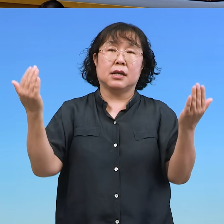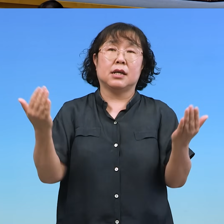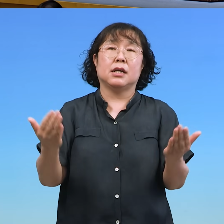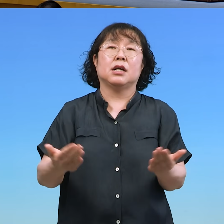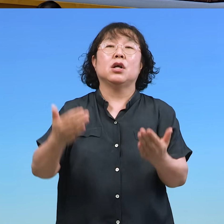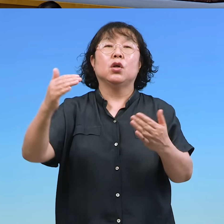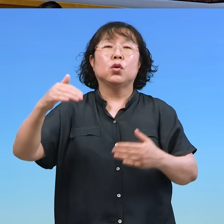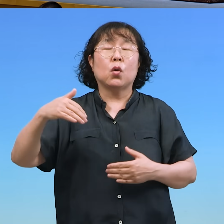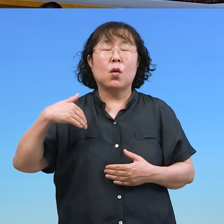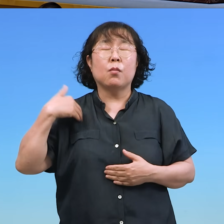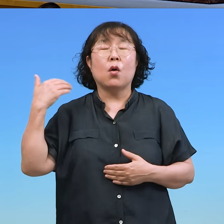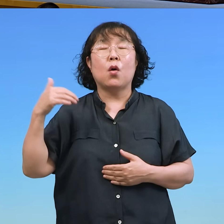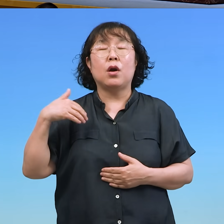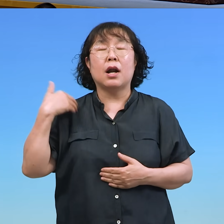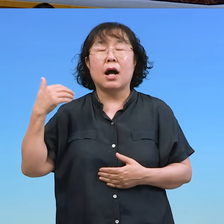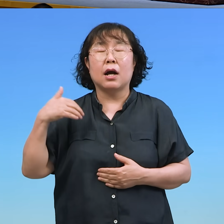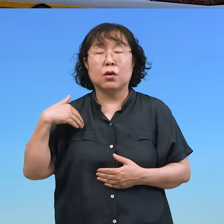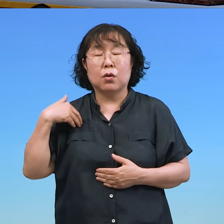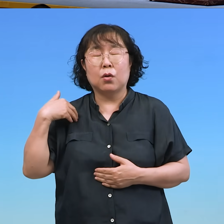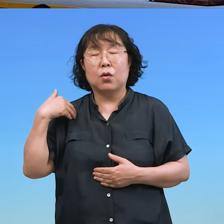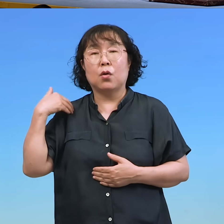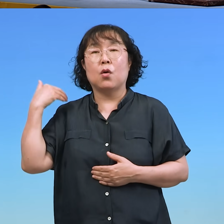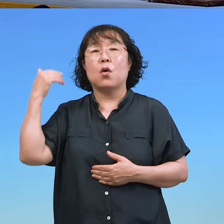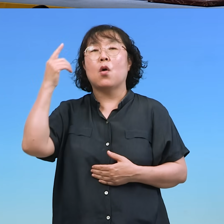장래일도 몰라요.